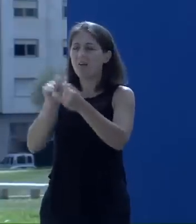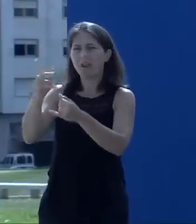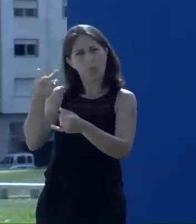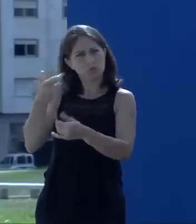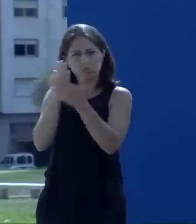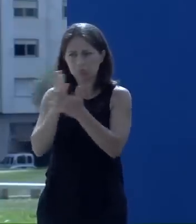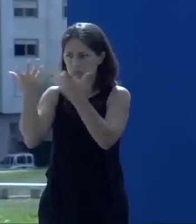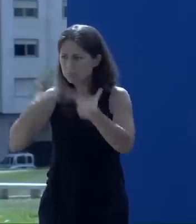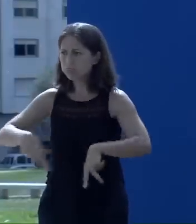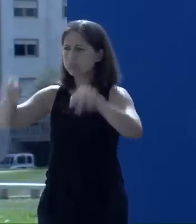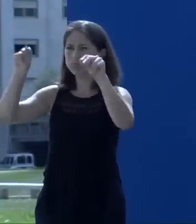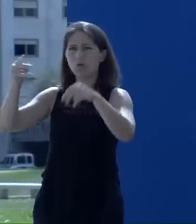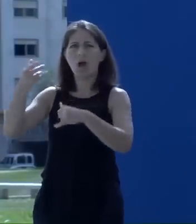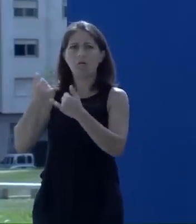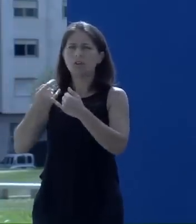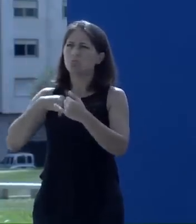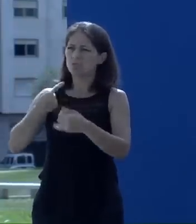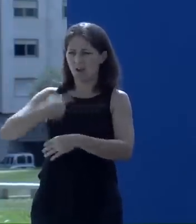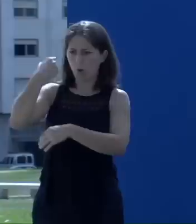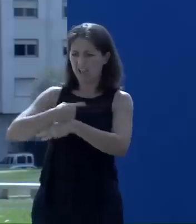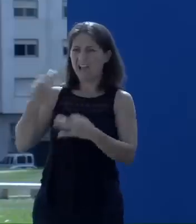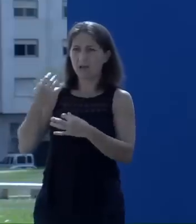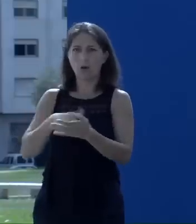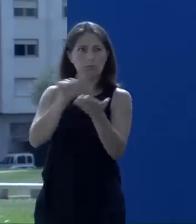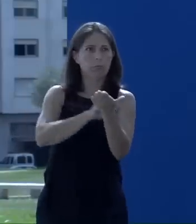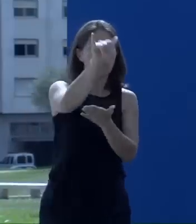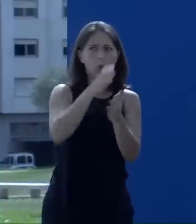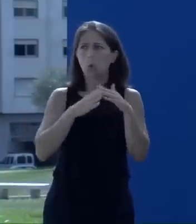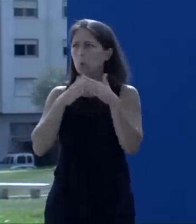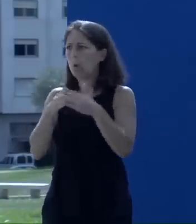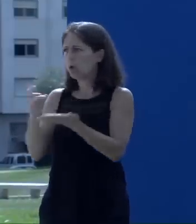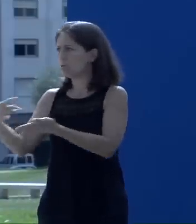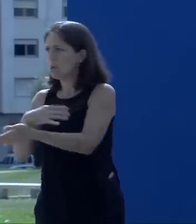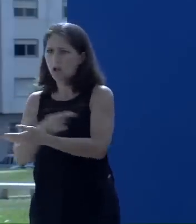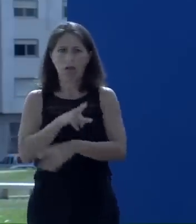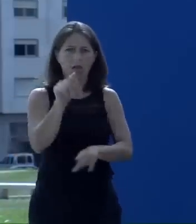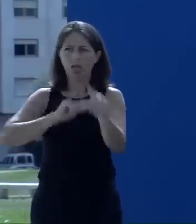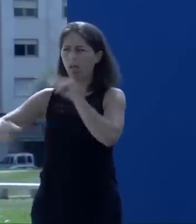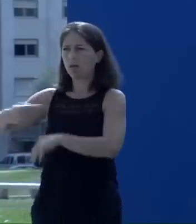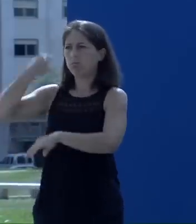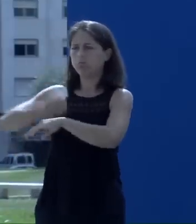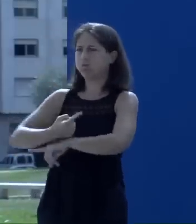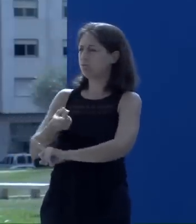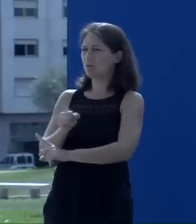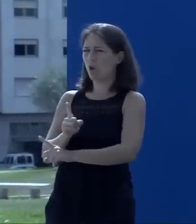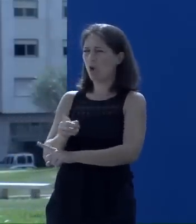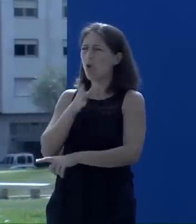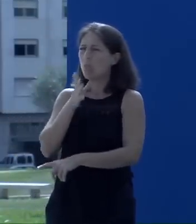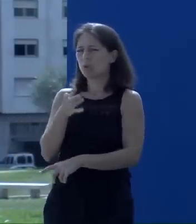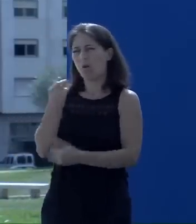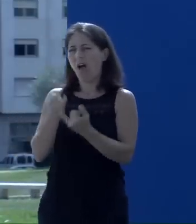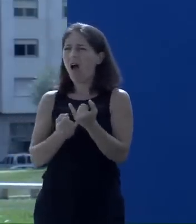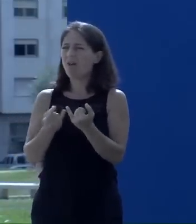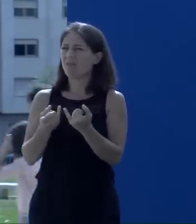non me vira obrigada a escoller entre un avión, un barco ou un tren, porque na tan